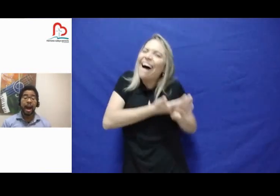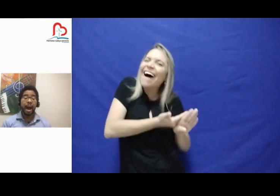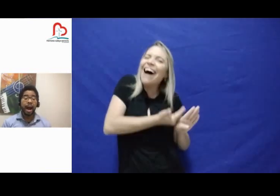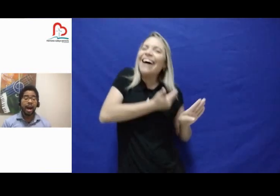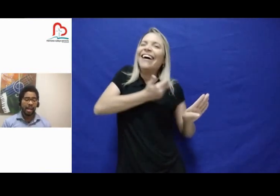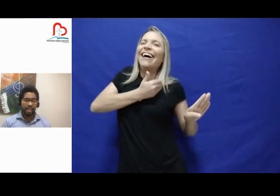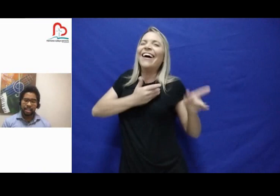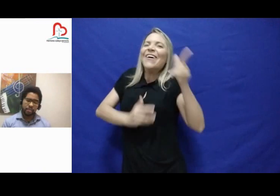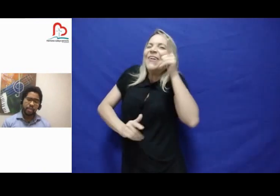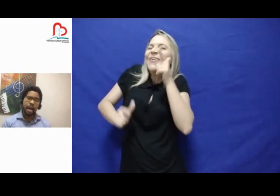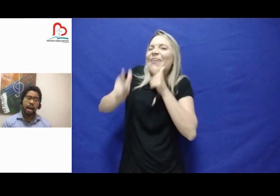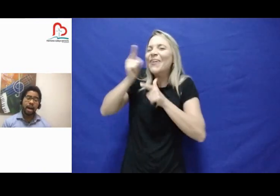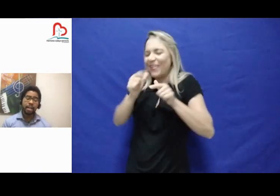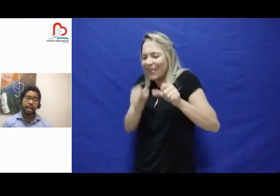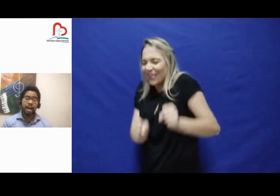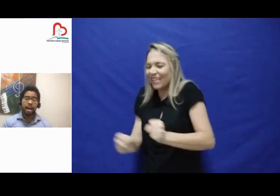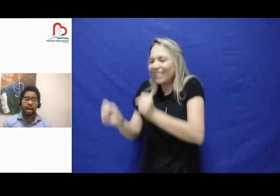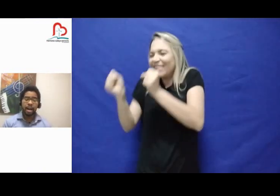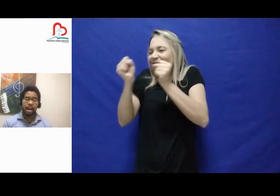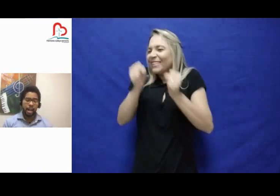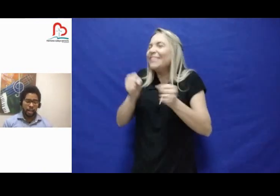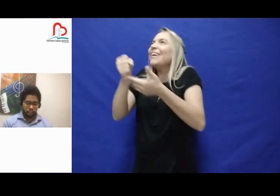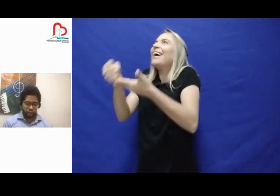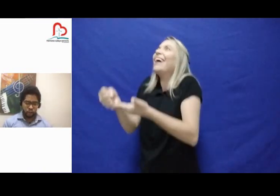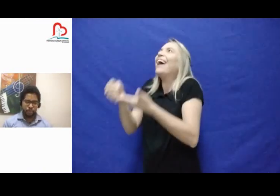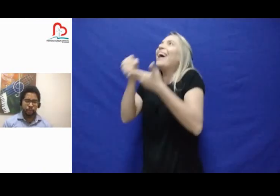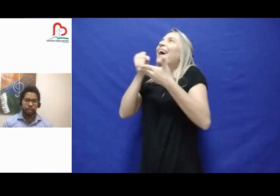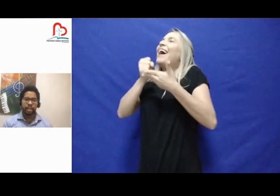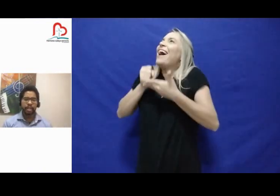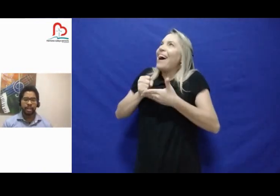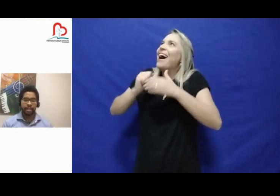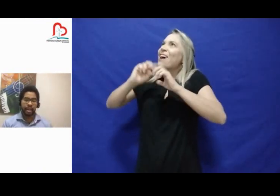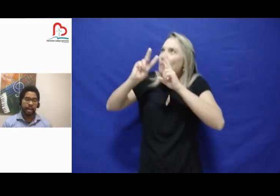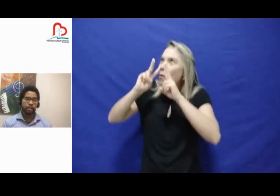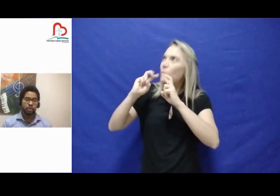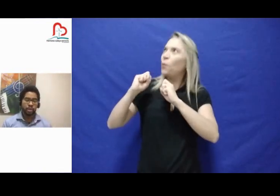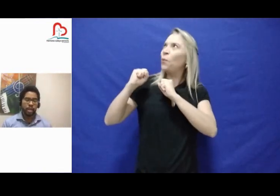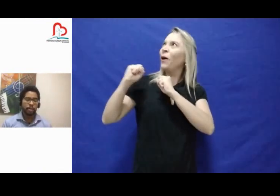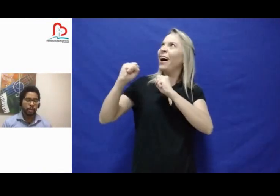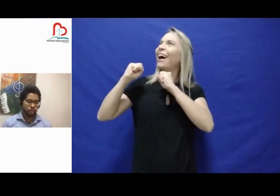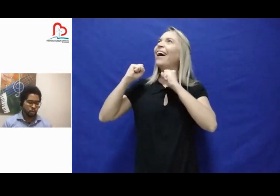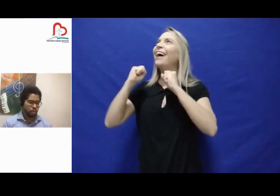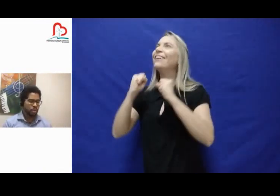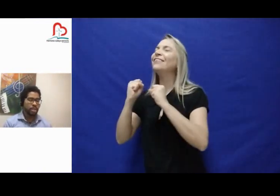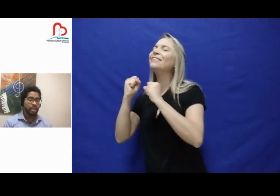poderá livrá-la. Seu poder eterno